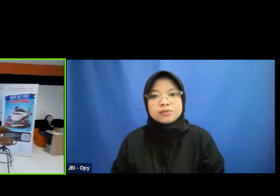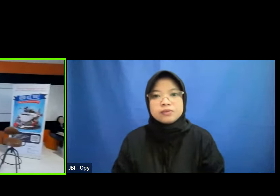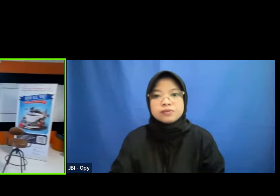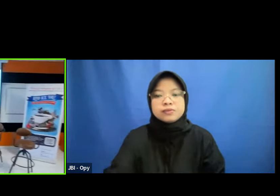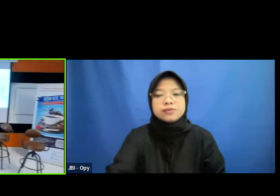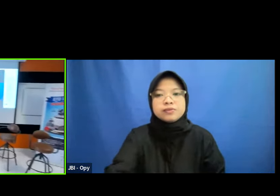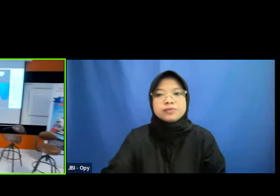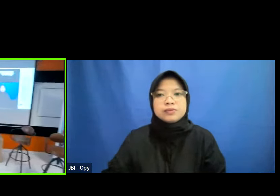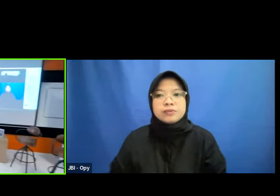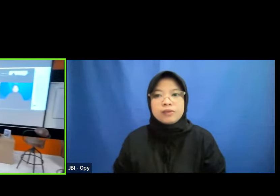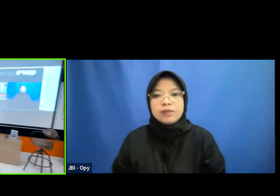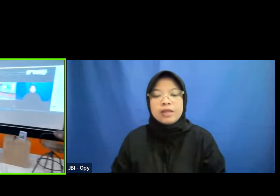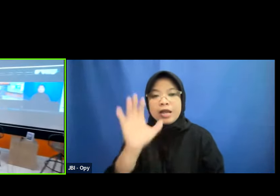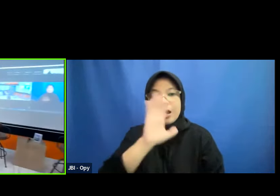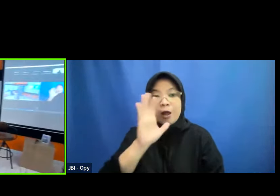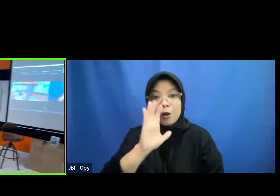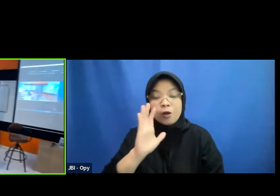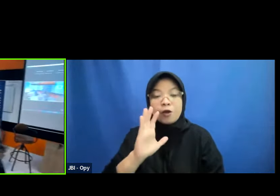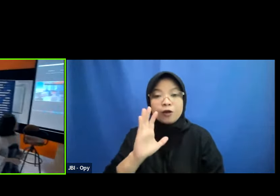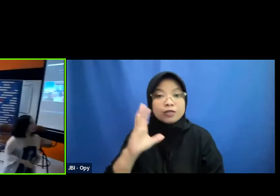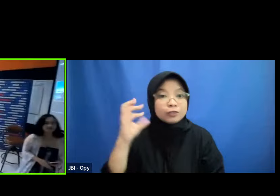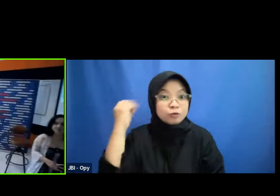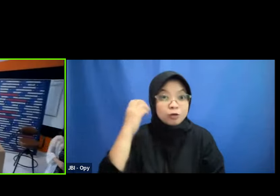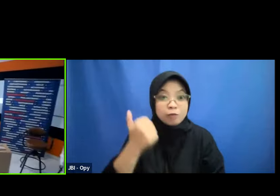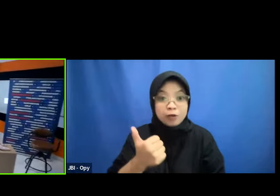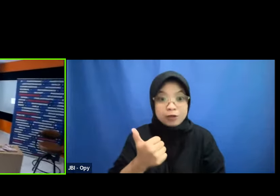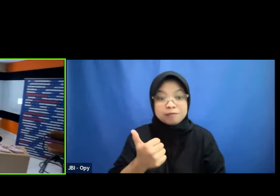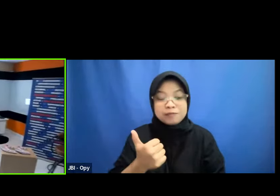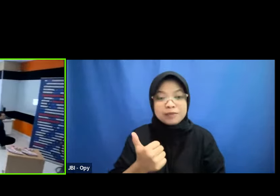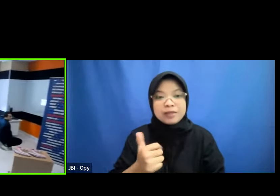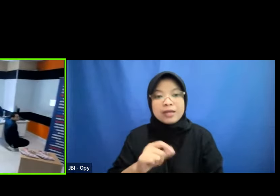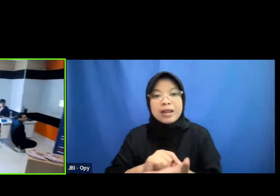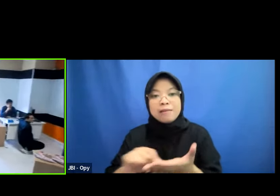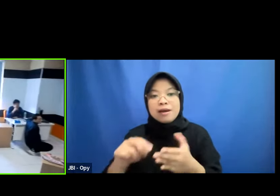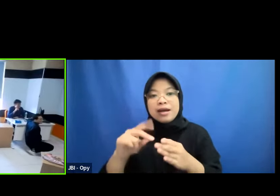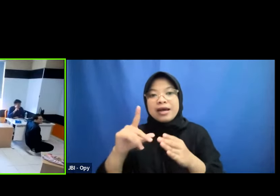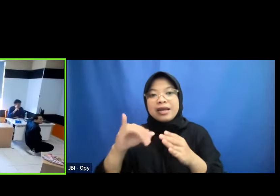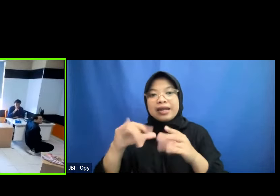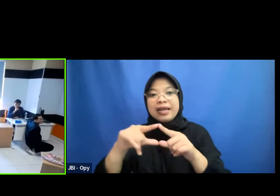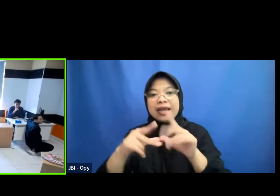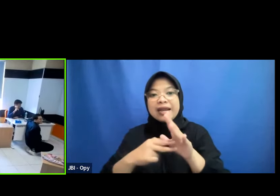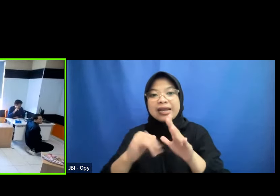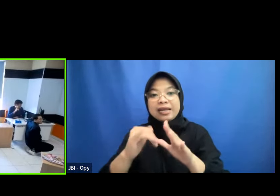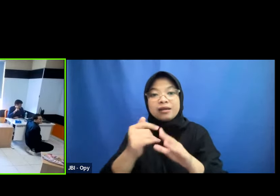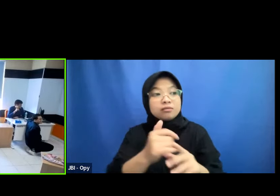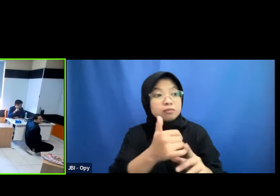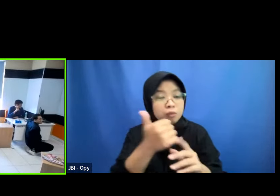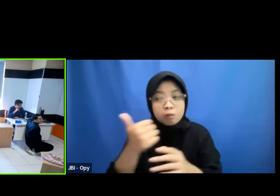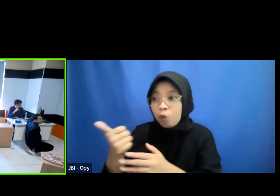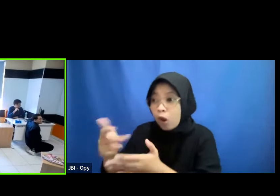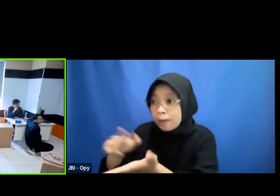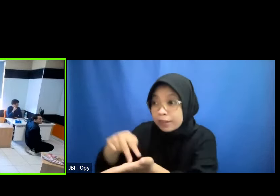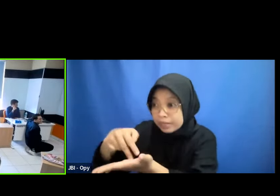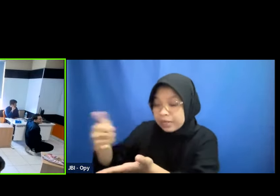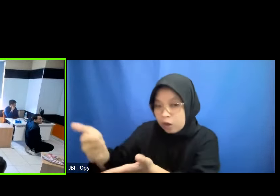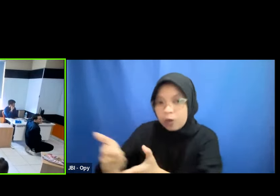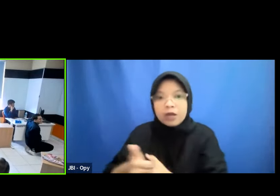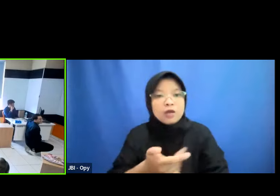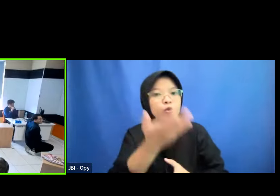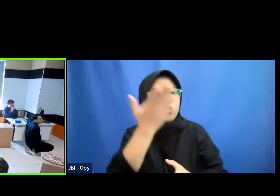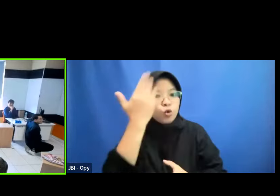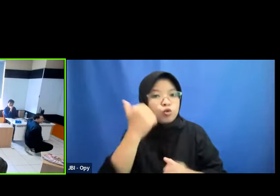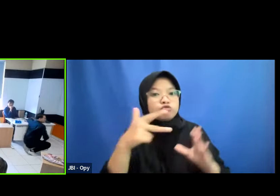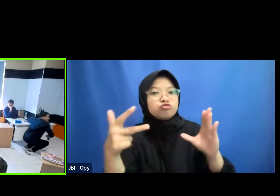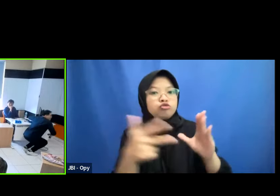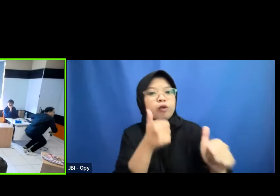h Halo semuanya semoga kedengaran Nam aku R Mungkin biar yang di zoom jadi aku pernah ikut